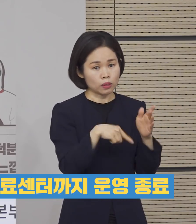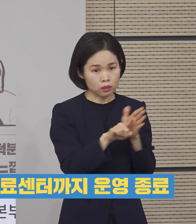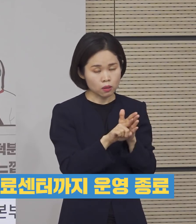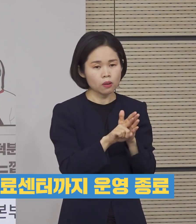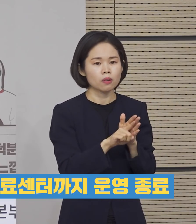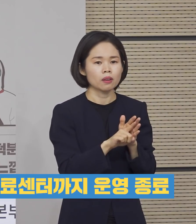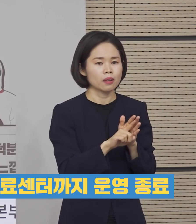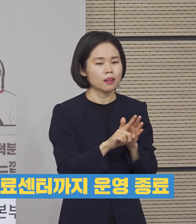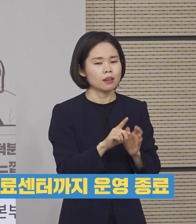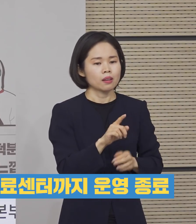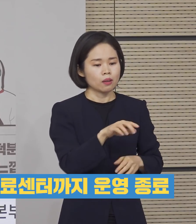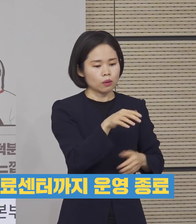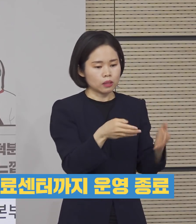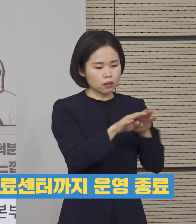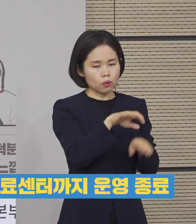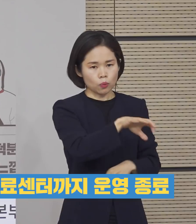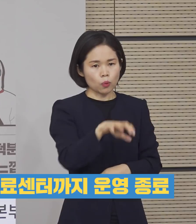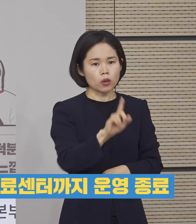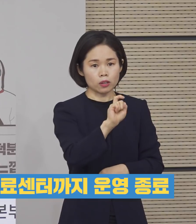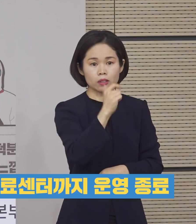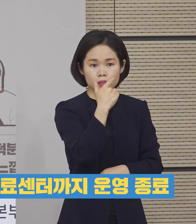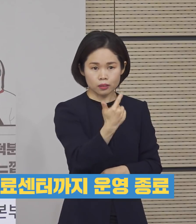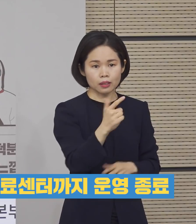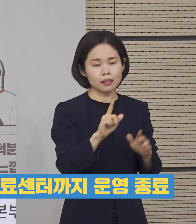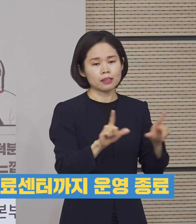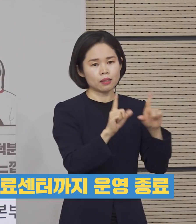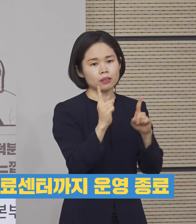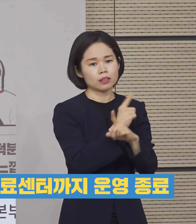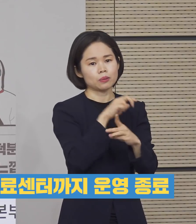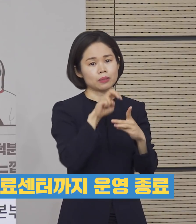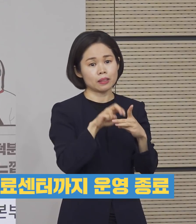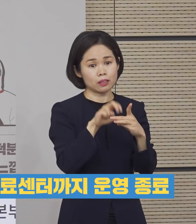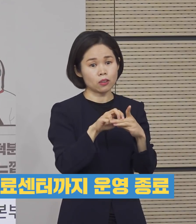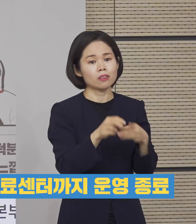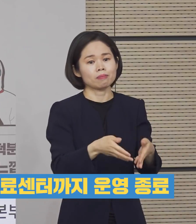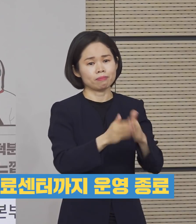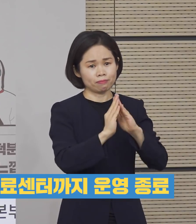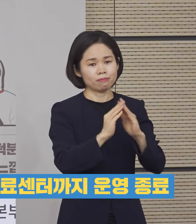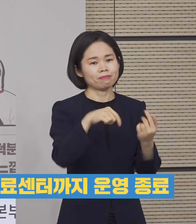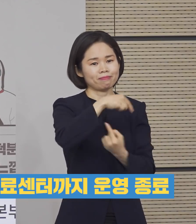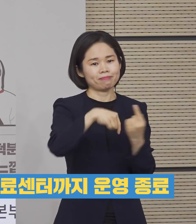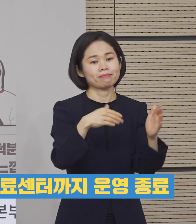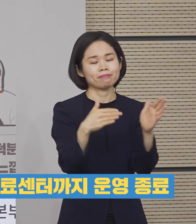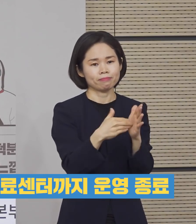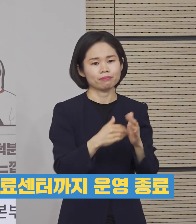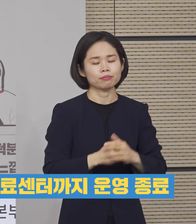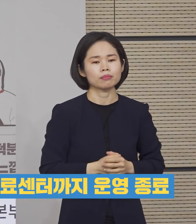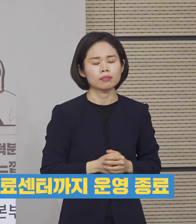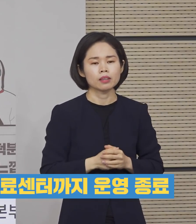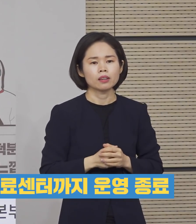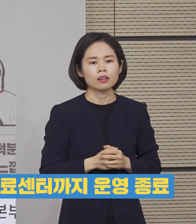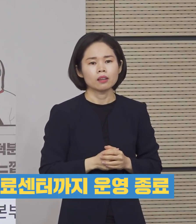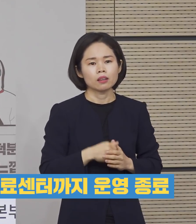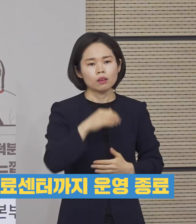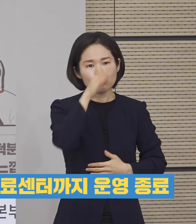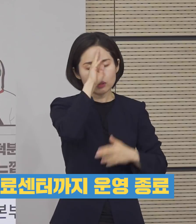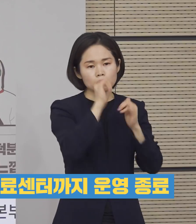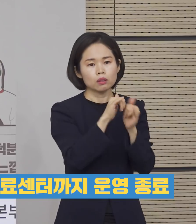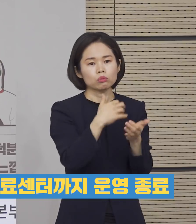경증 환자의 치료를 위하여 총 16개소의 생활치료센터를 설치 운영해